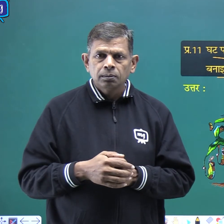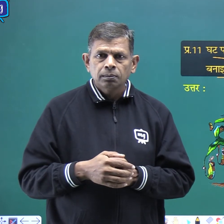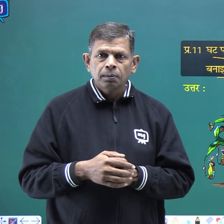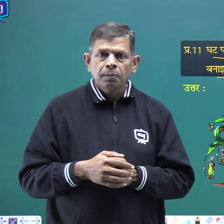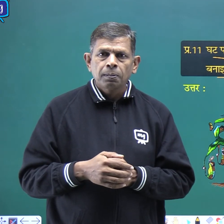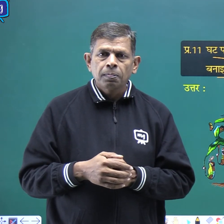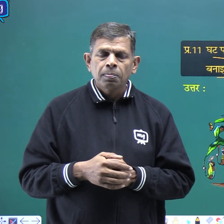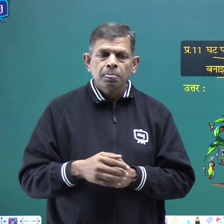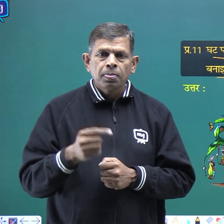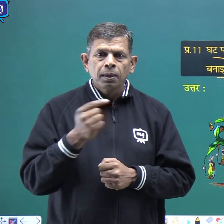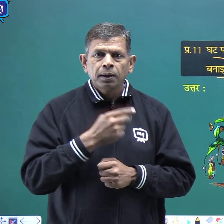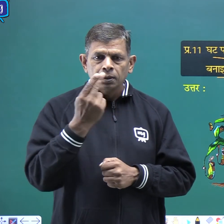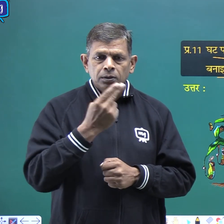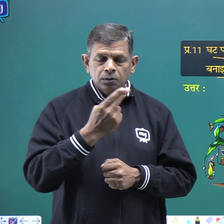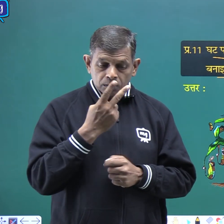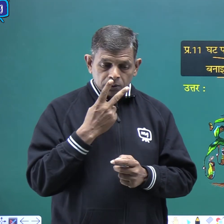इस चित्र को देखकर